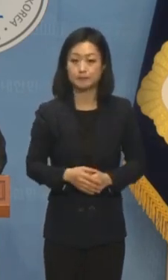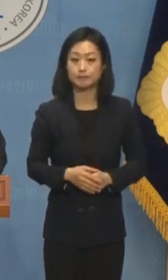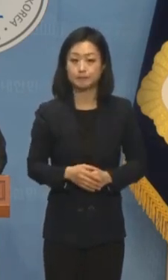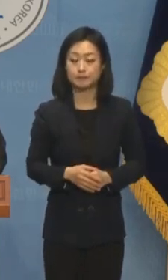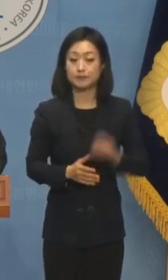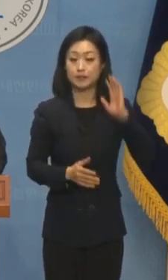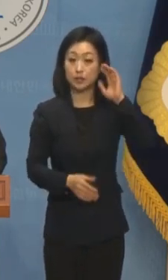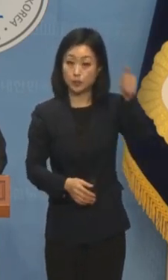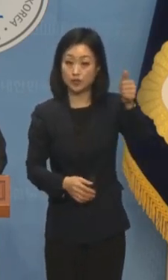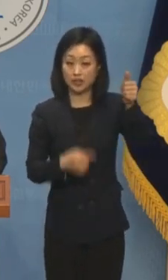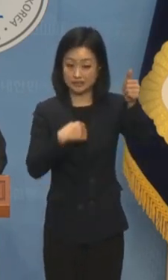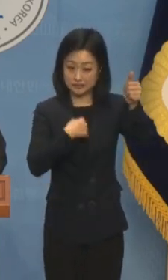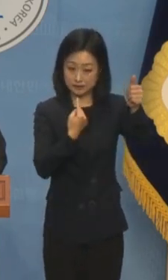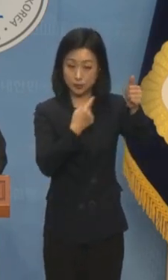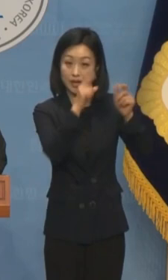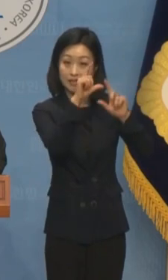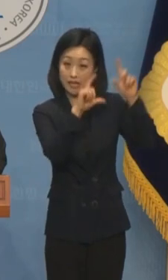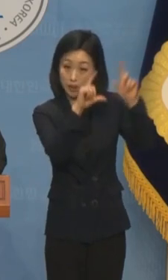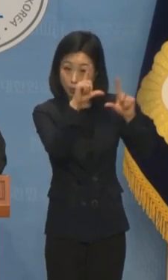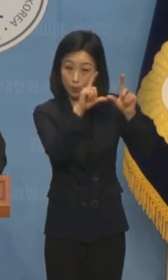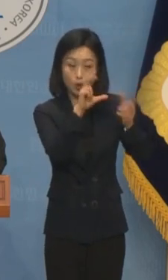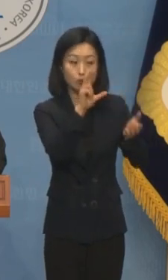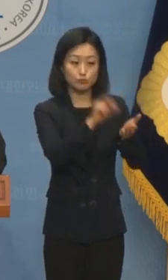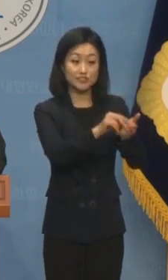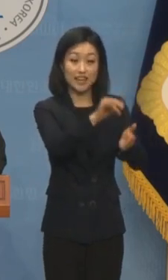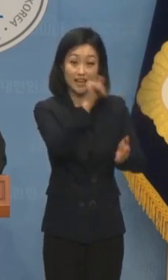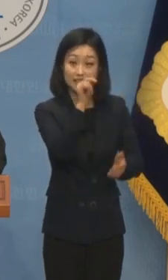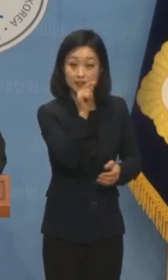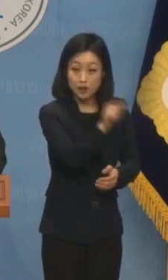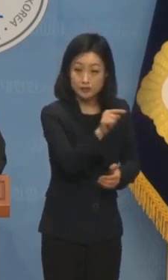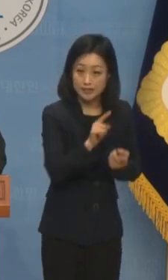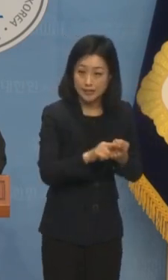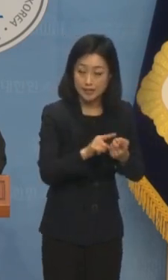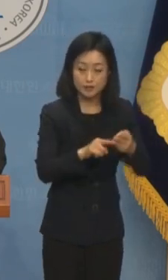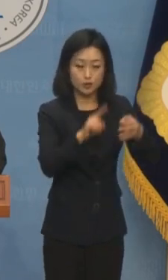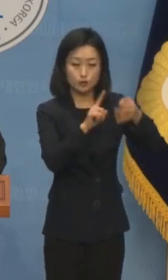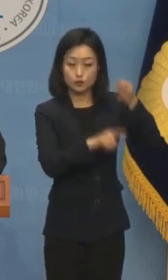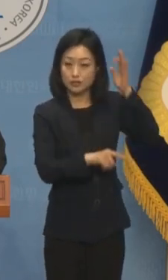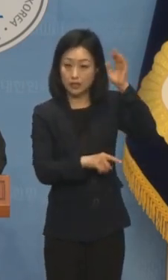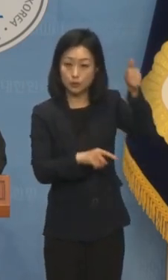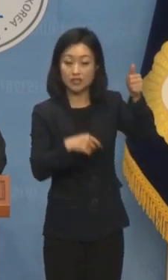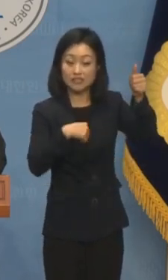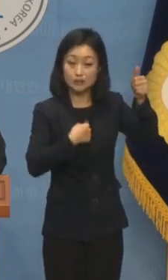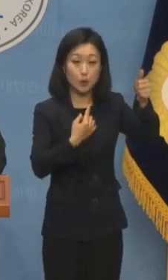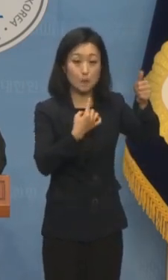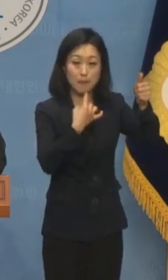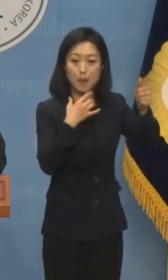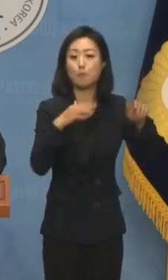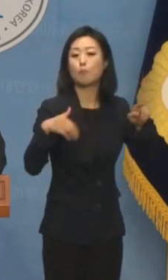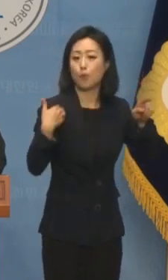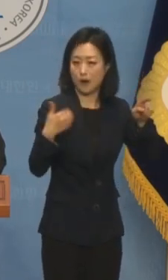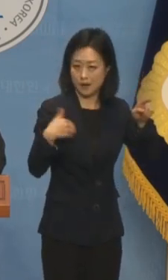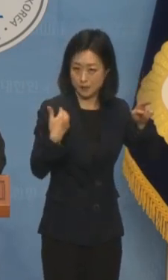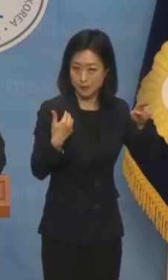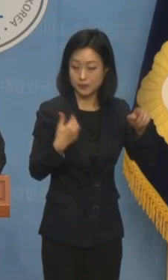여전히 대통령 자신의 태도가 문제라는 사실을 윤석열 대통령만 모르고